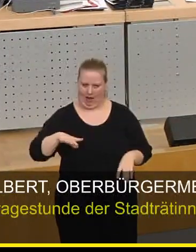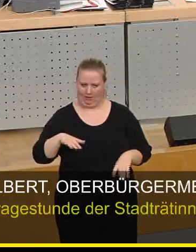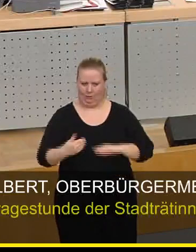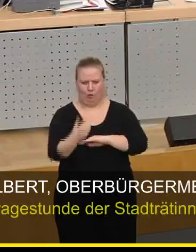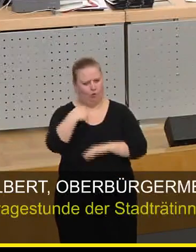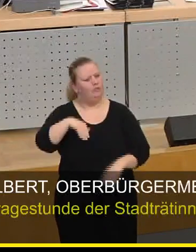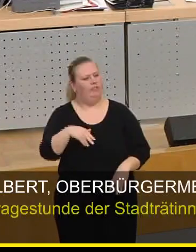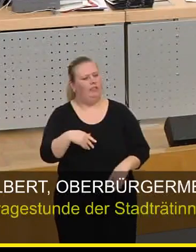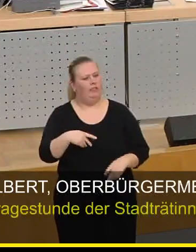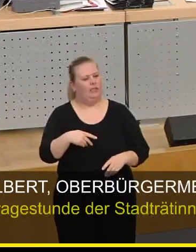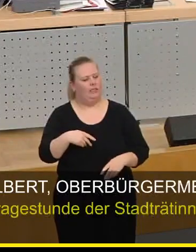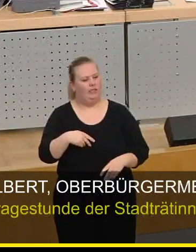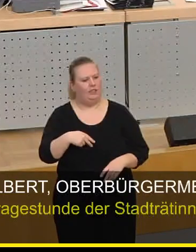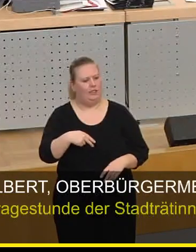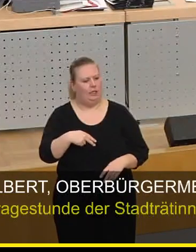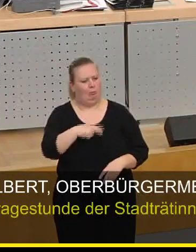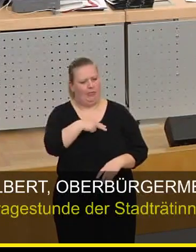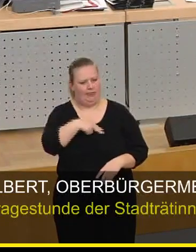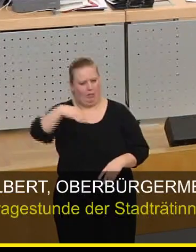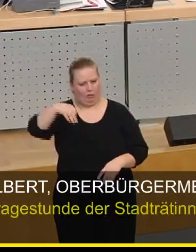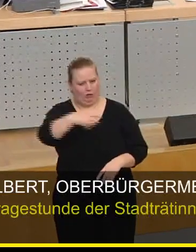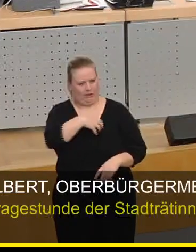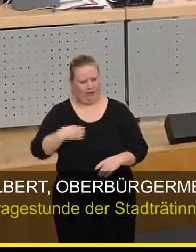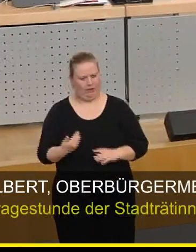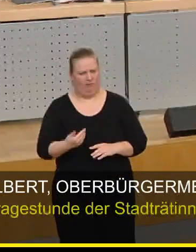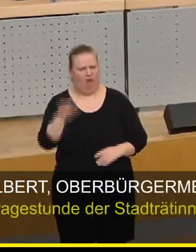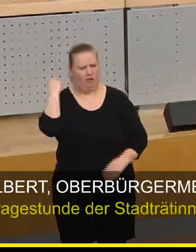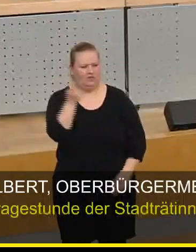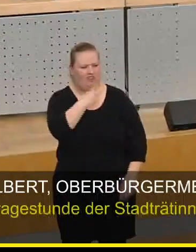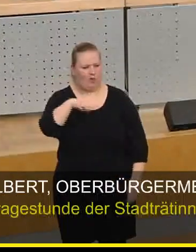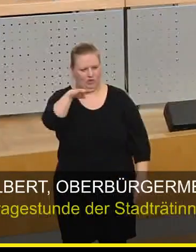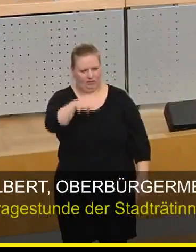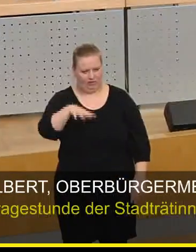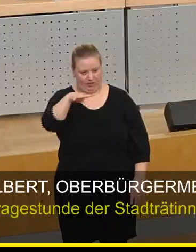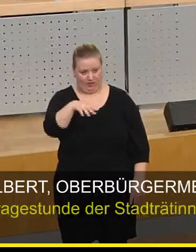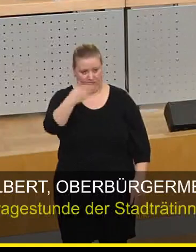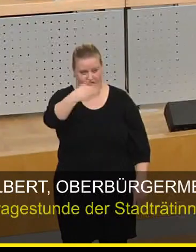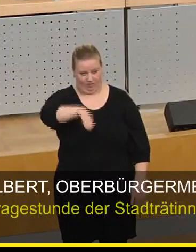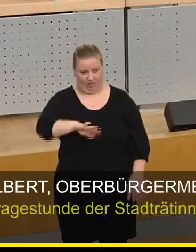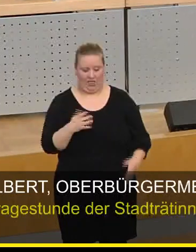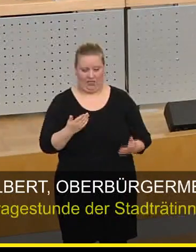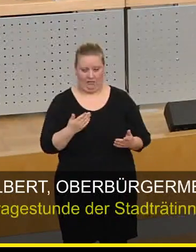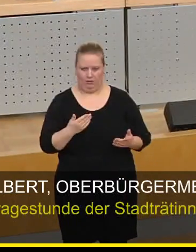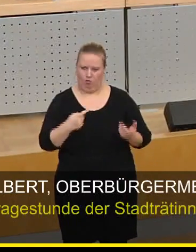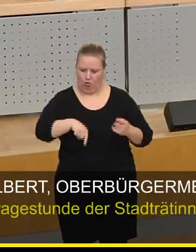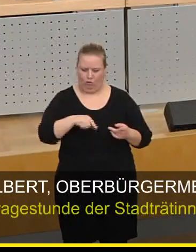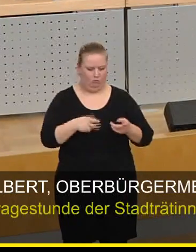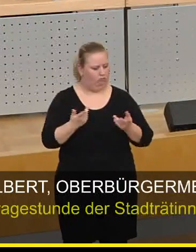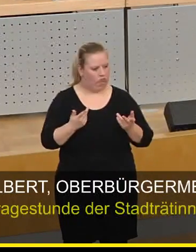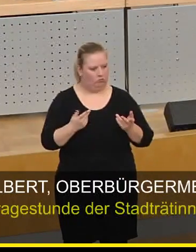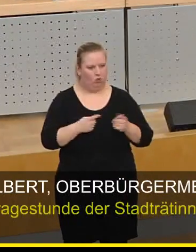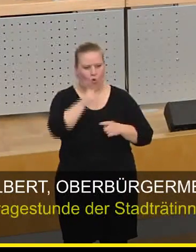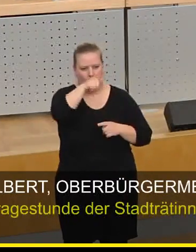des Ministerpräsidenten und war in Dresden. Das war 2014, da hat amtiert in dieser Stadt